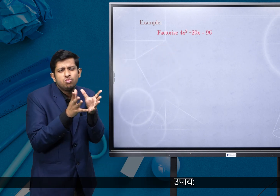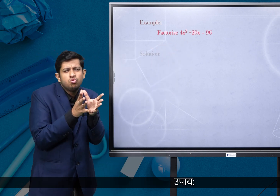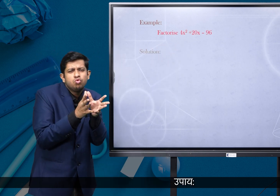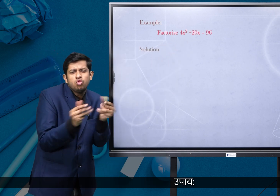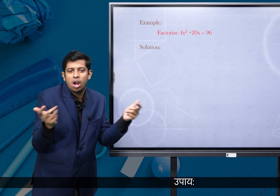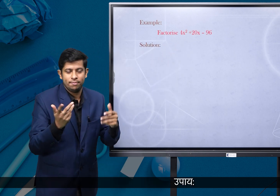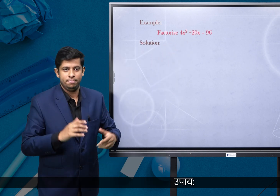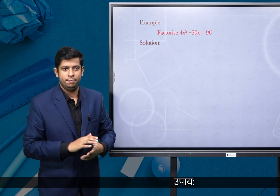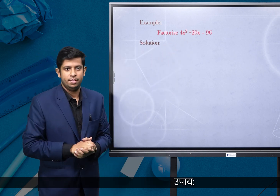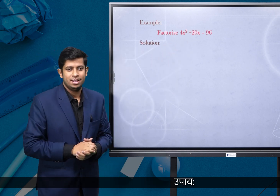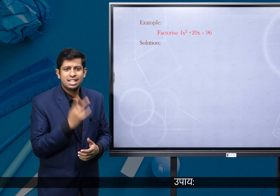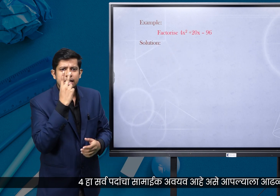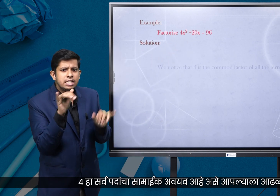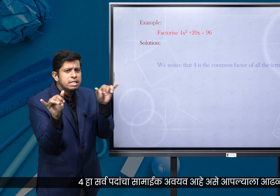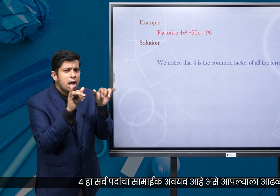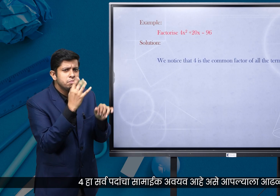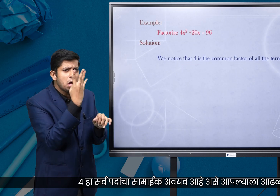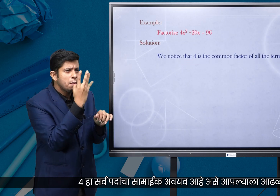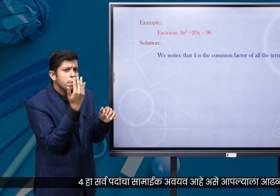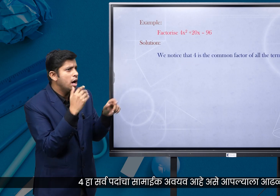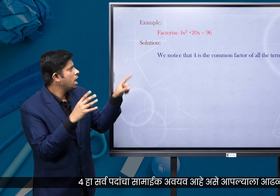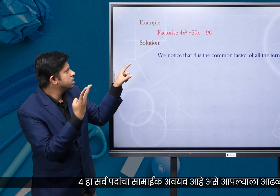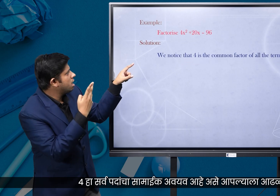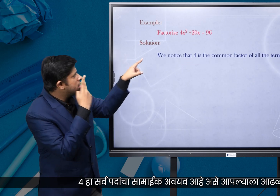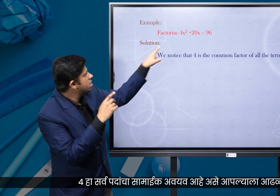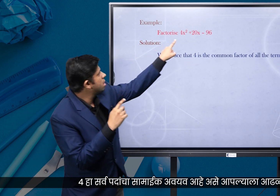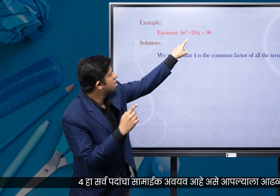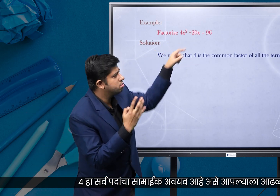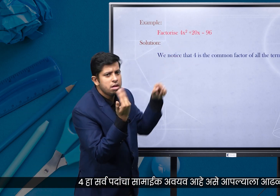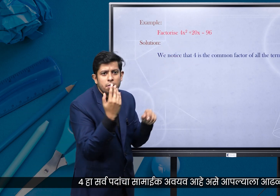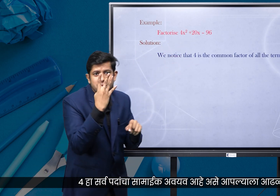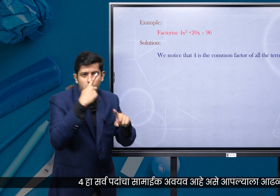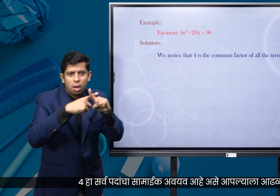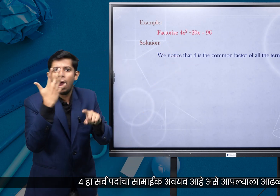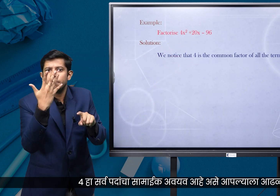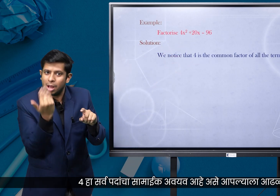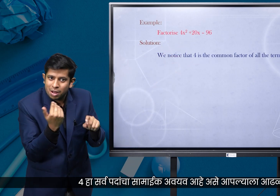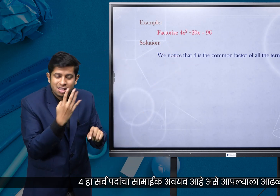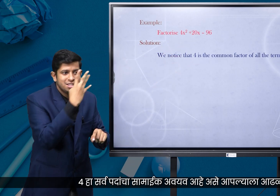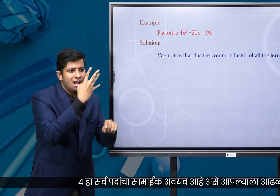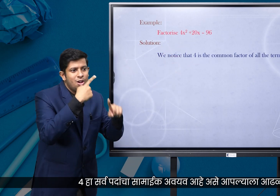उपाय. 4 हा सर्व पदांचा सामायिक अवयव आहे असे आपल्याला आढळते.